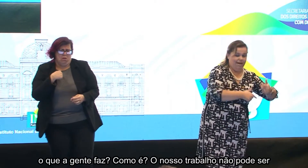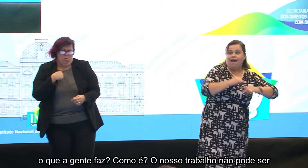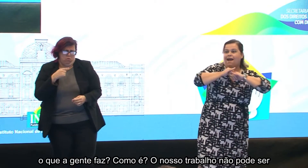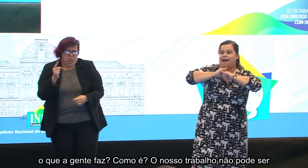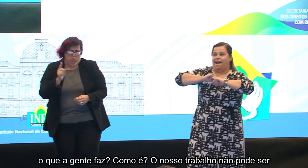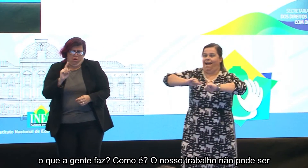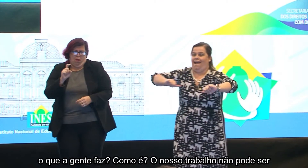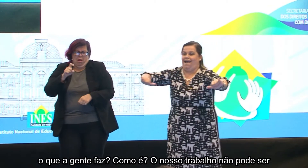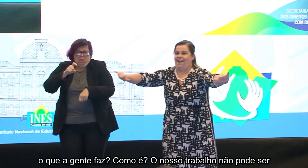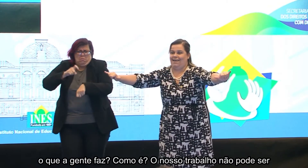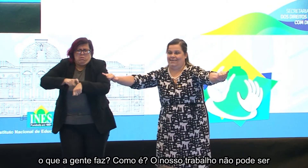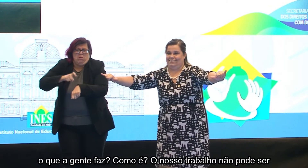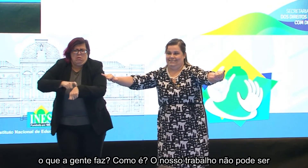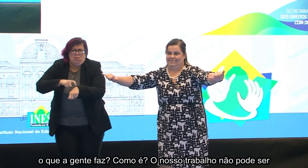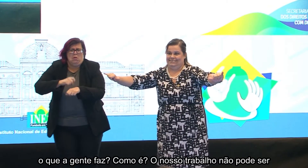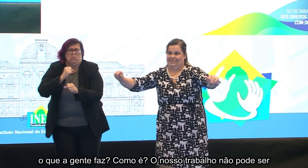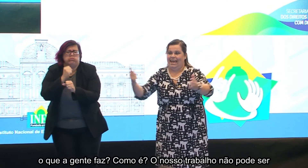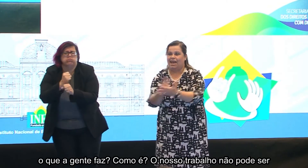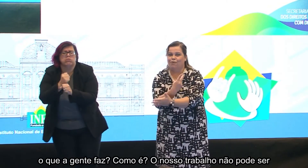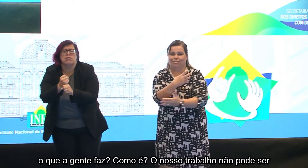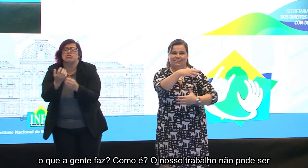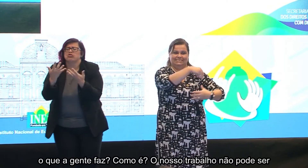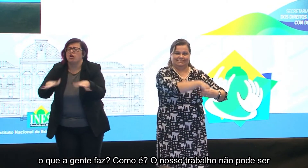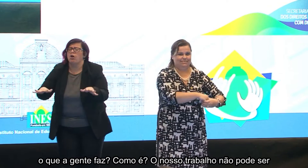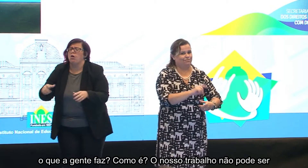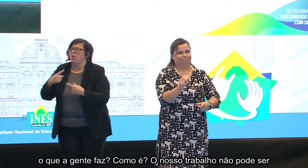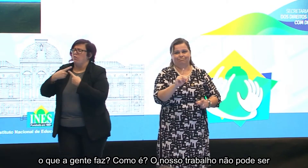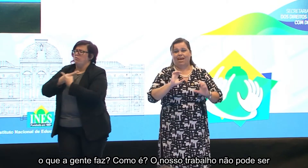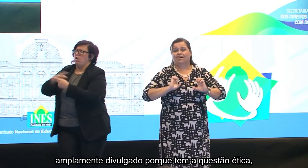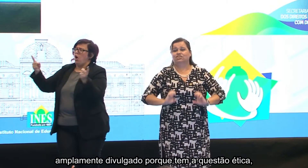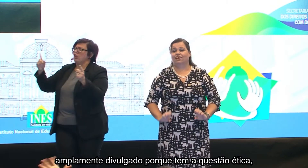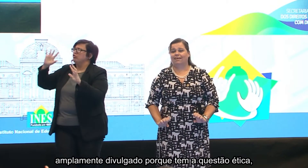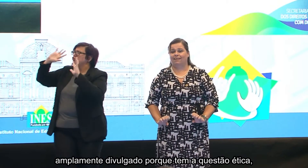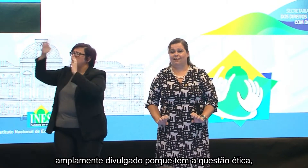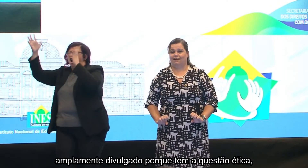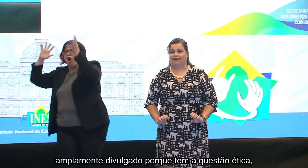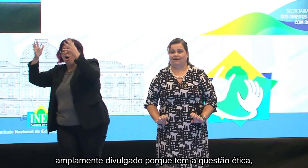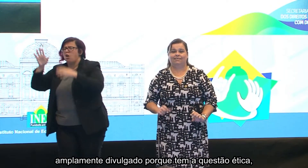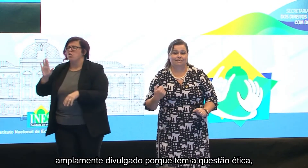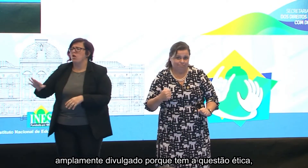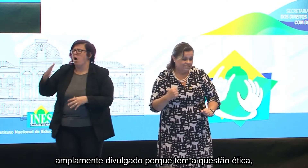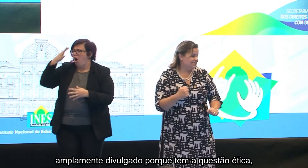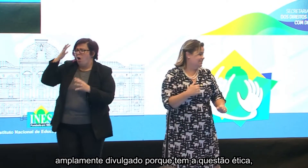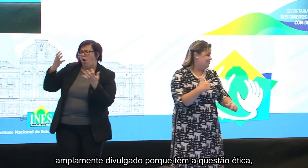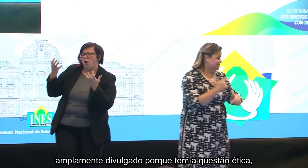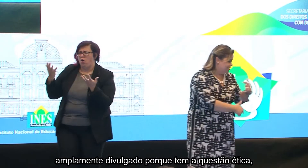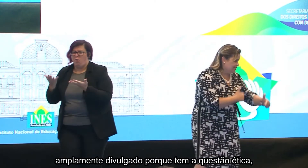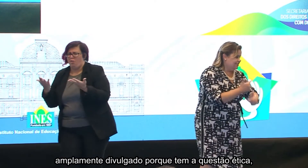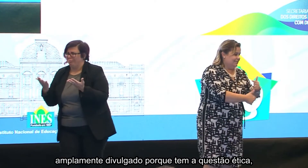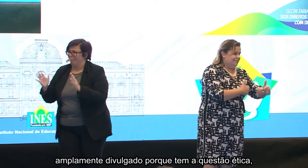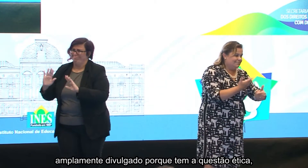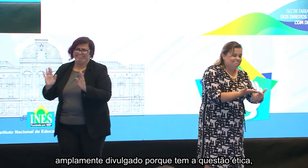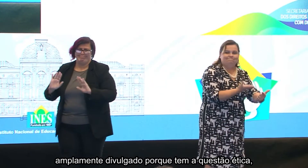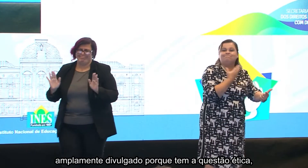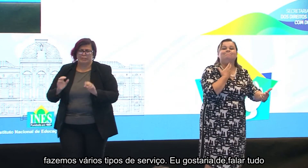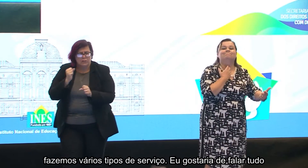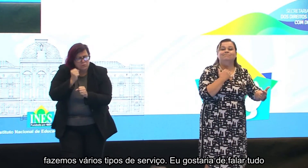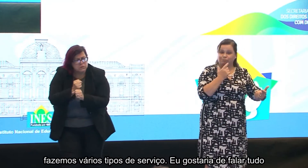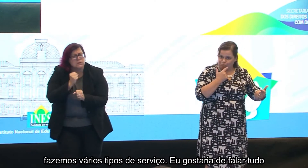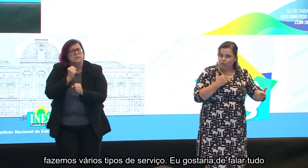Na verdade, o nosso trabalho ele não pode ser amplamente divulgado, né? porque tem a questão ética, fazemos vários